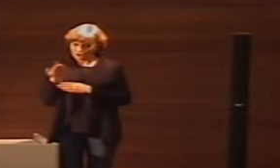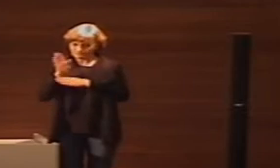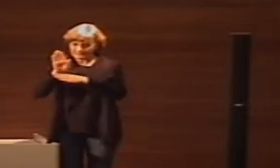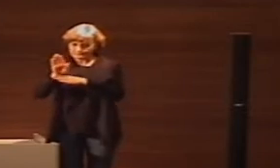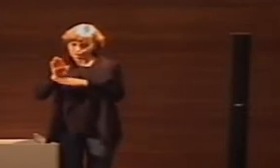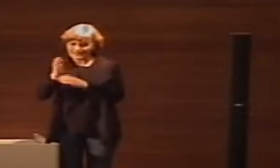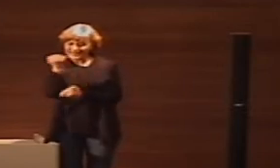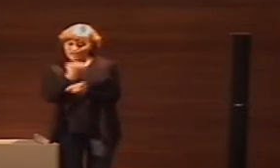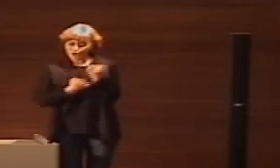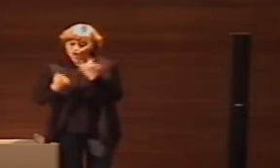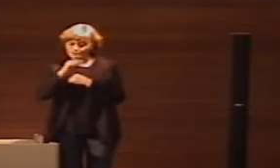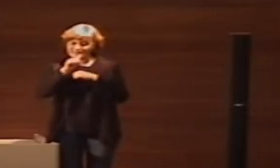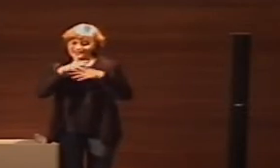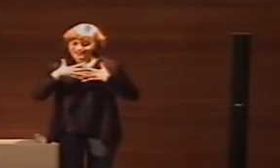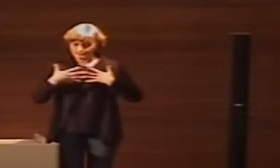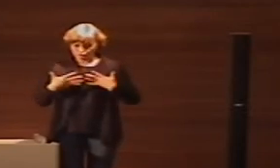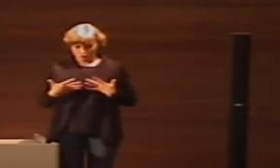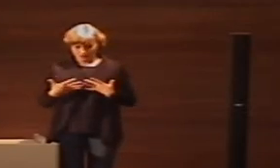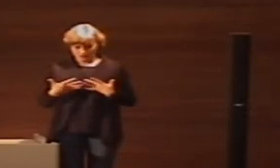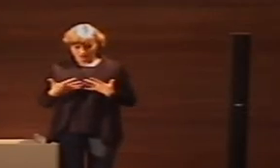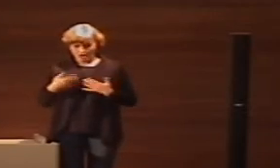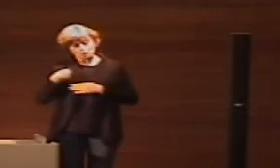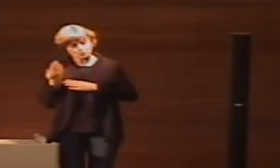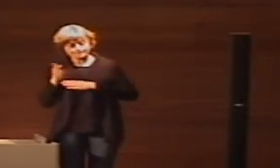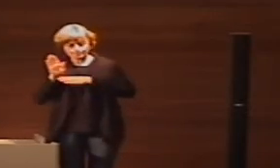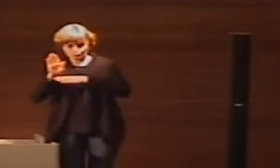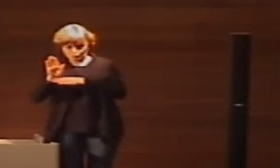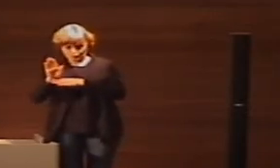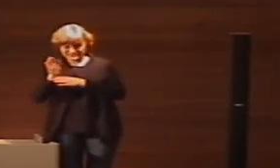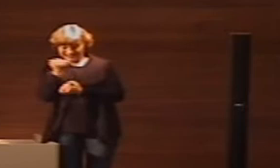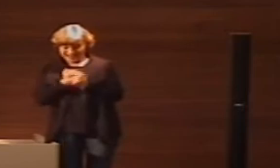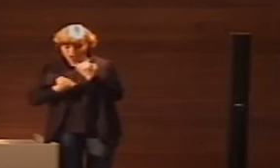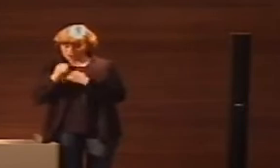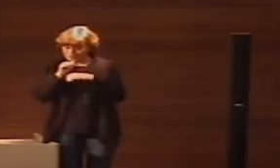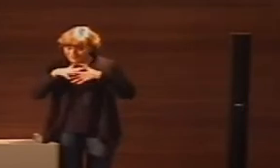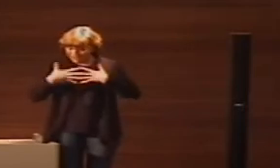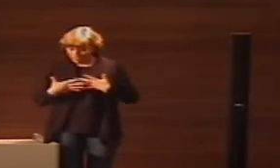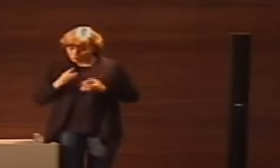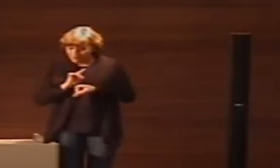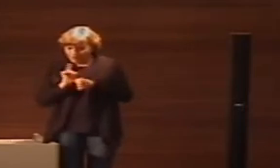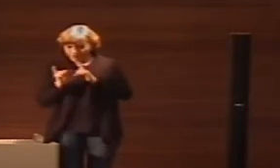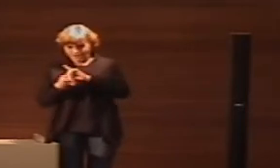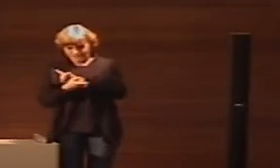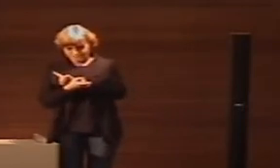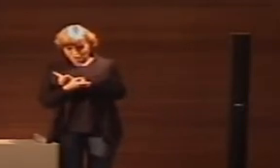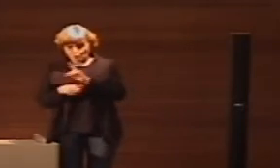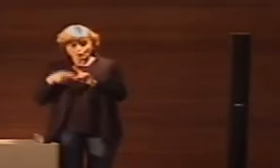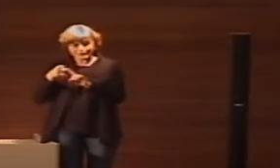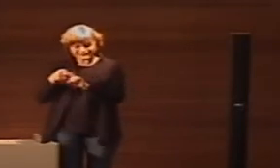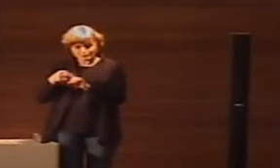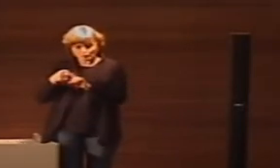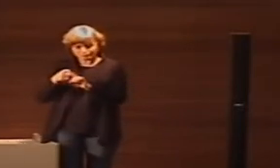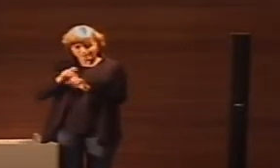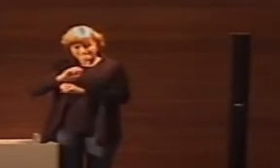y en cómo este debería cambiar para que los actores que gestionan los residuos tengan los señales